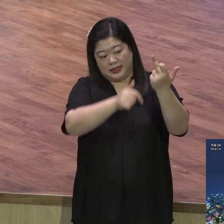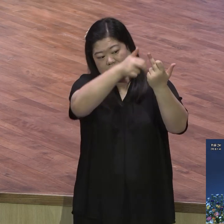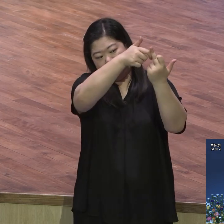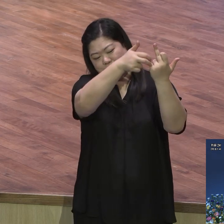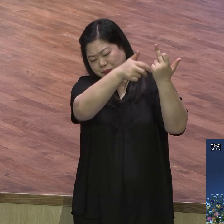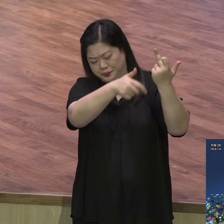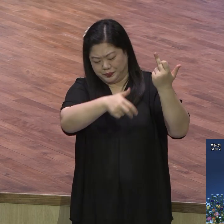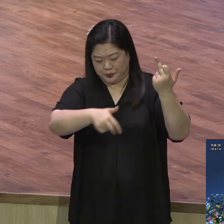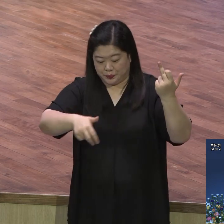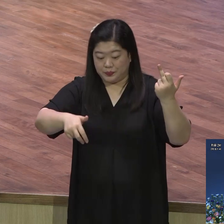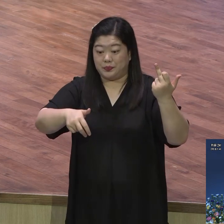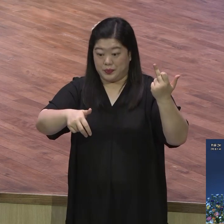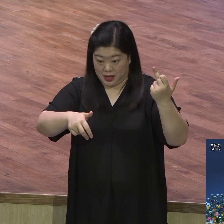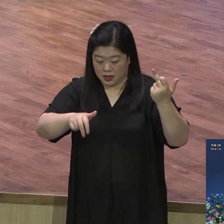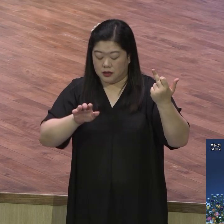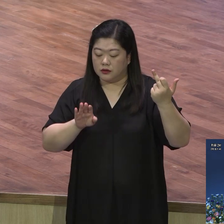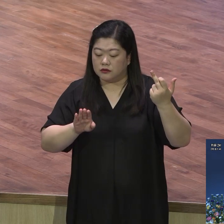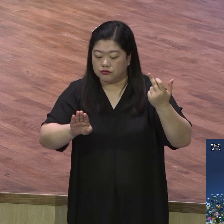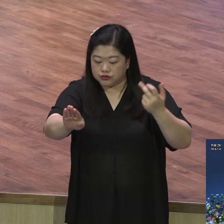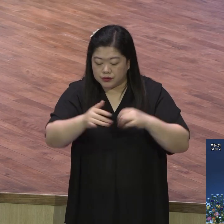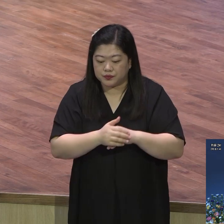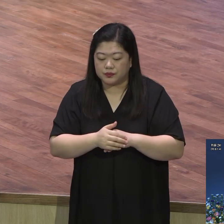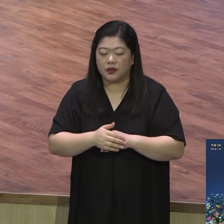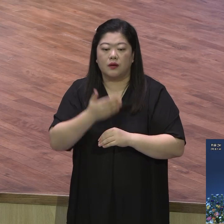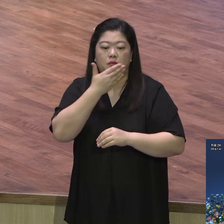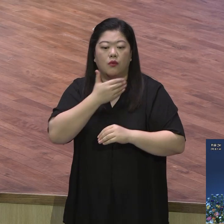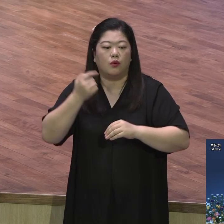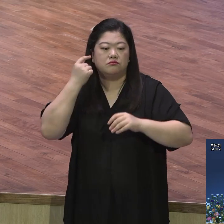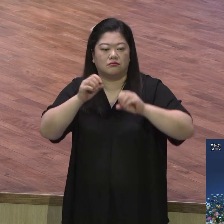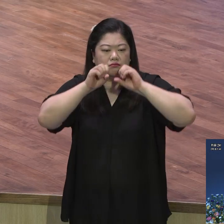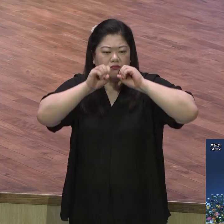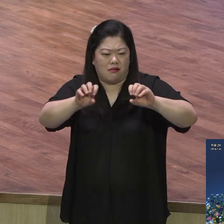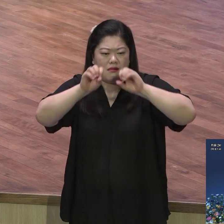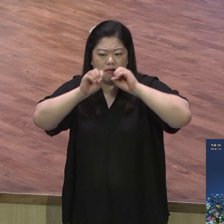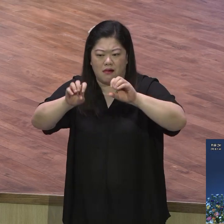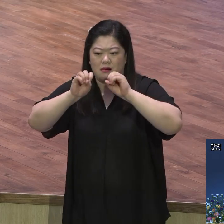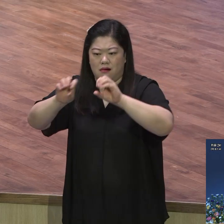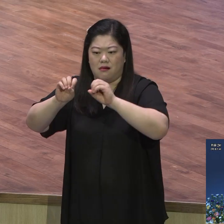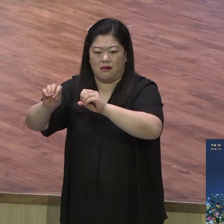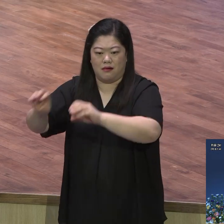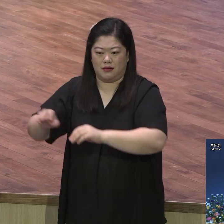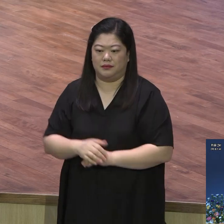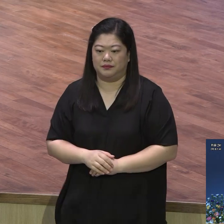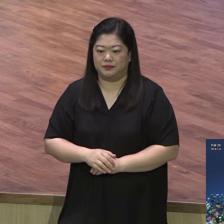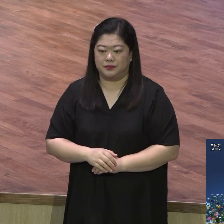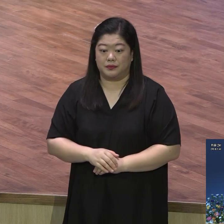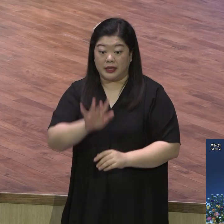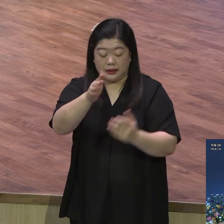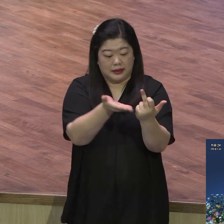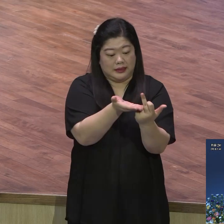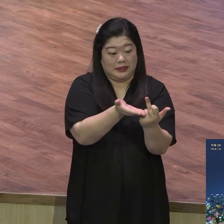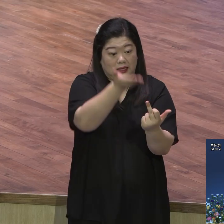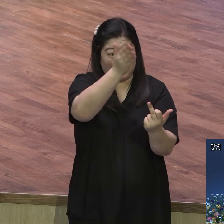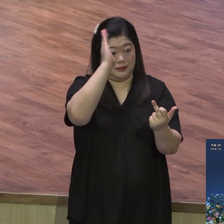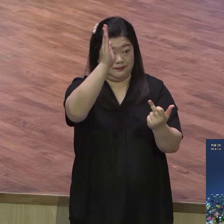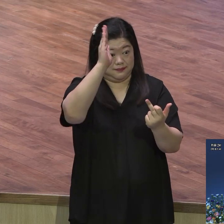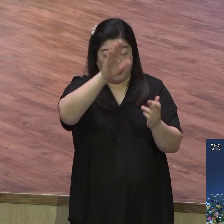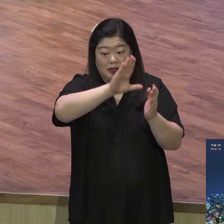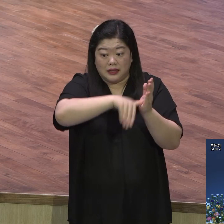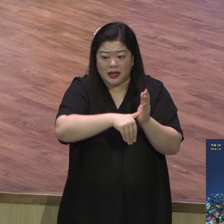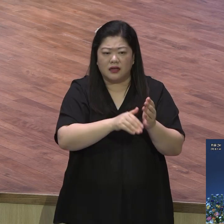영적 진리의 말씀을 그렇게 산에서 하신 것은 말씀의 중요성